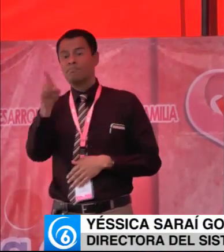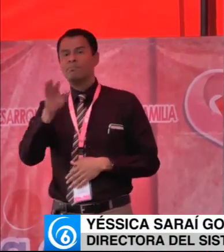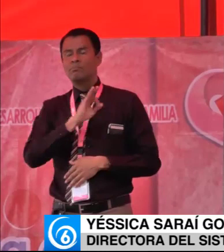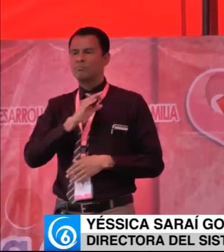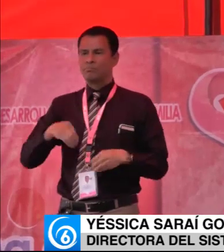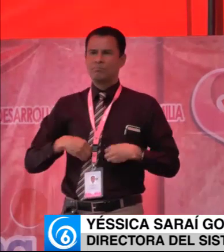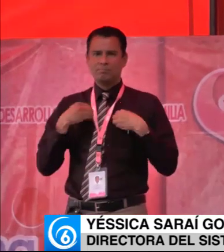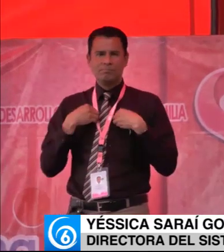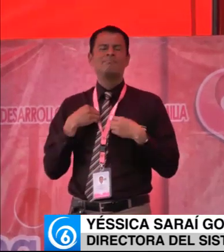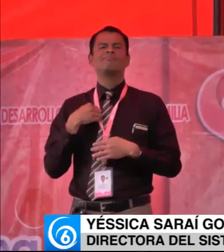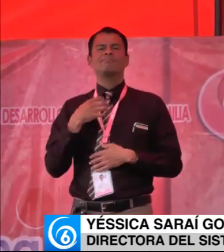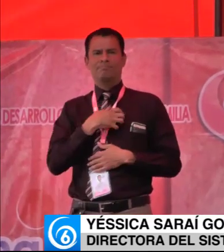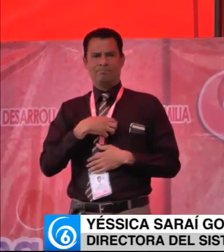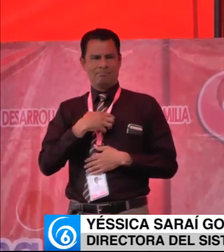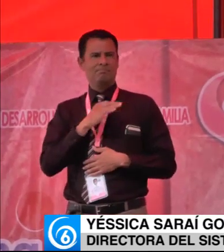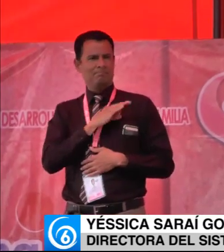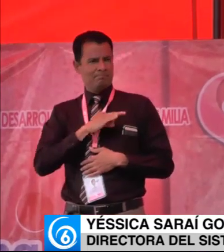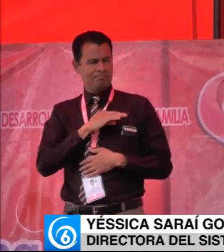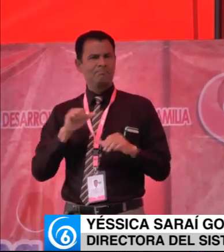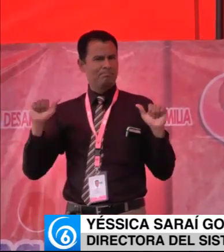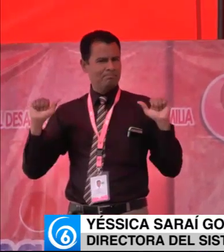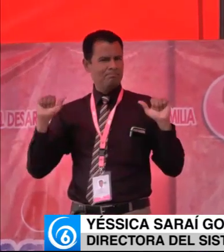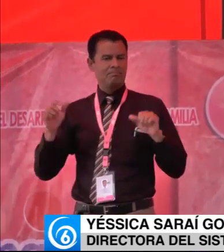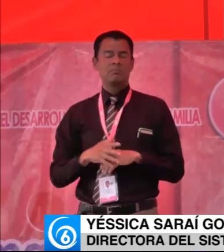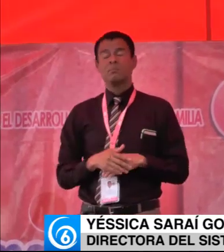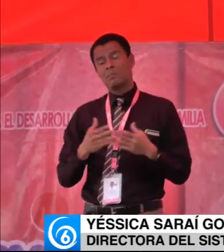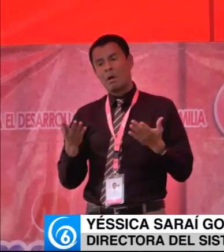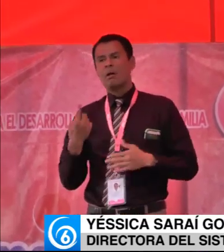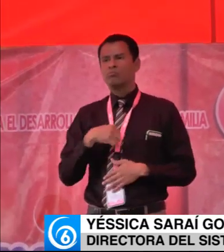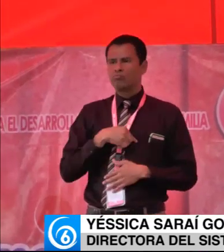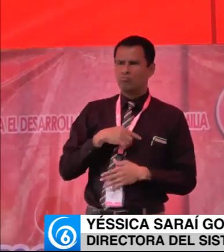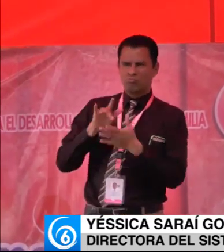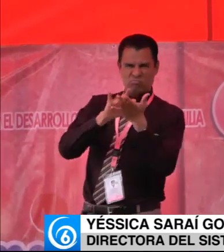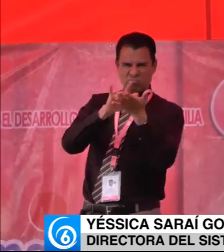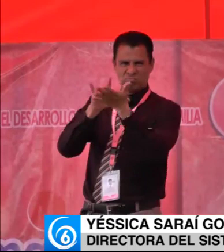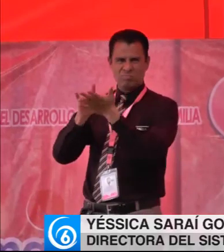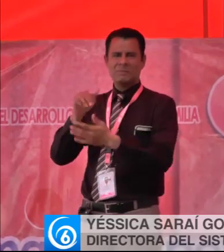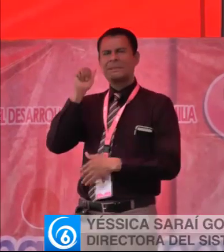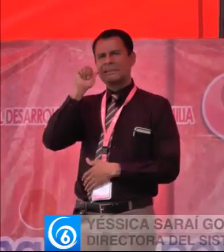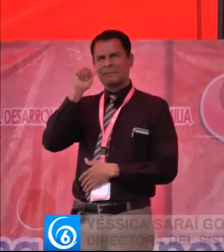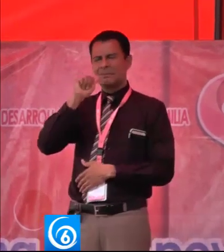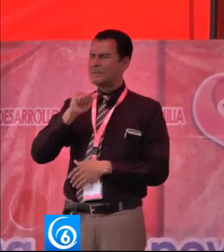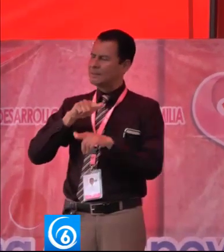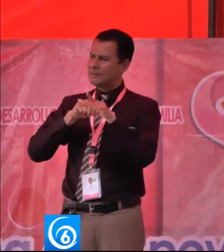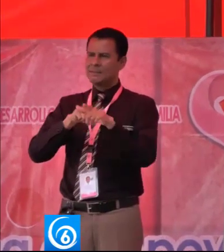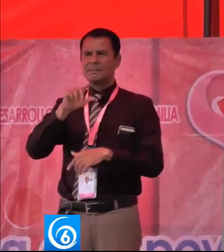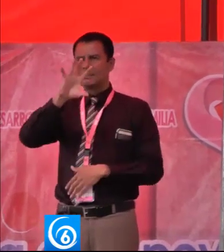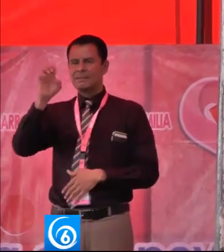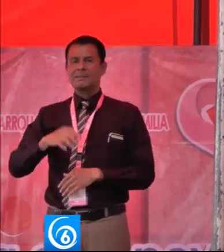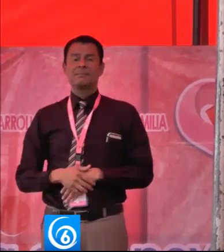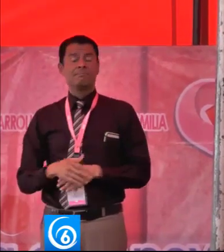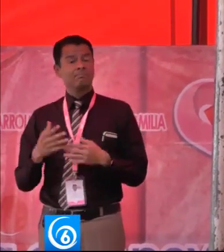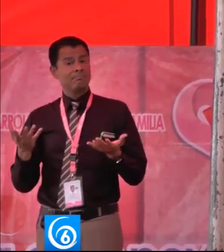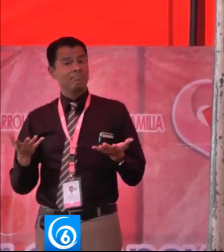una vida digna y decirles que efectivamente aunque nosotros seguimos sosteniendo este apoyo de 500 pesos ministrables pues yo